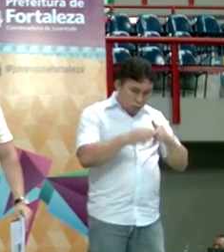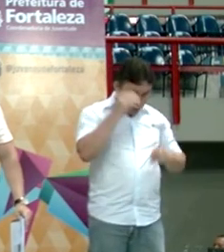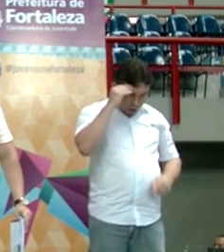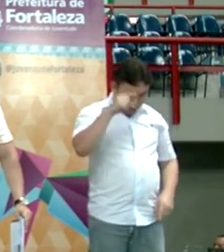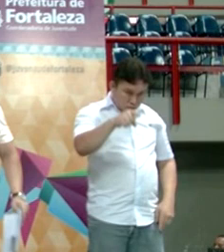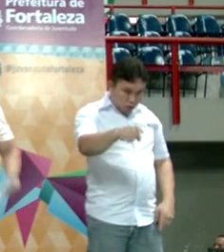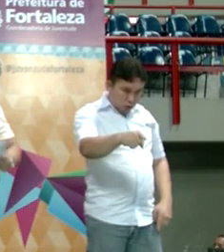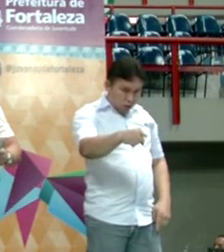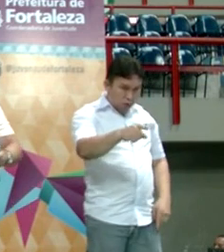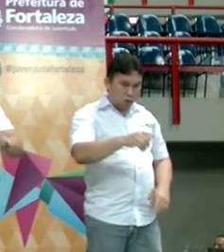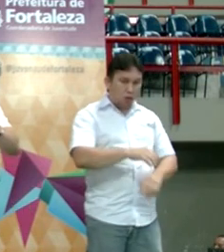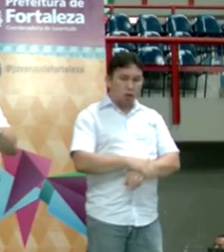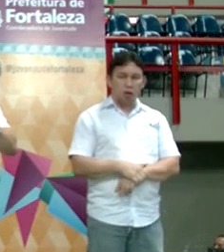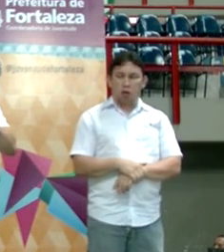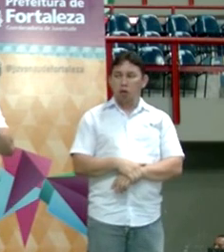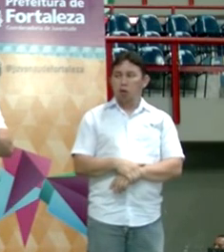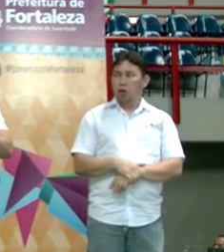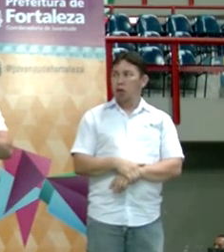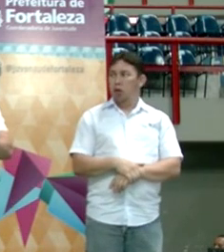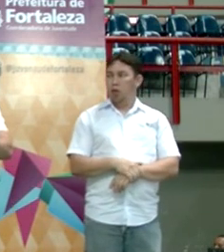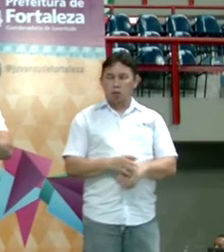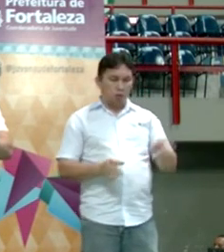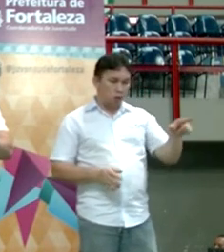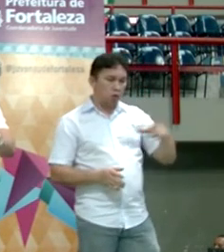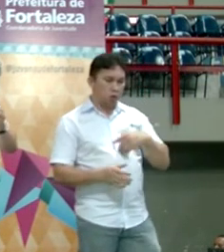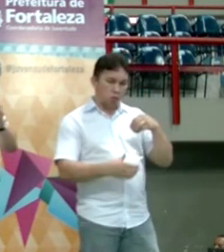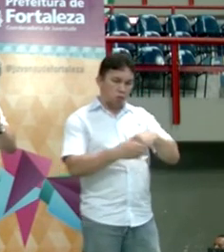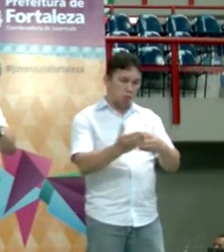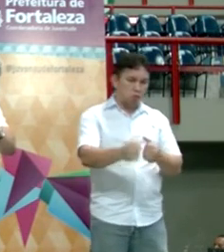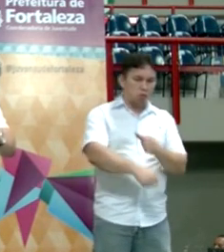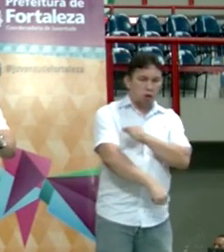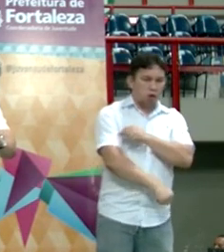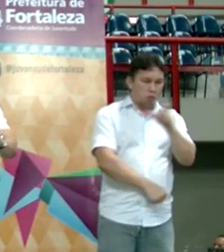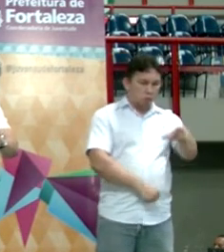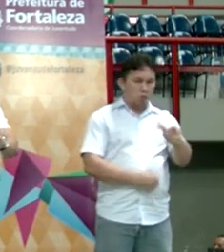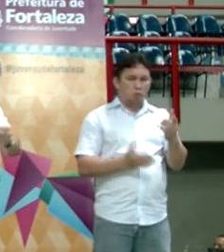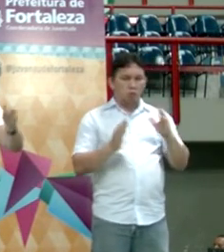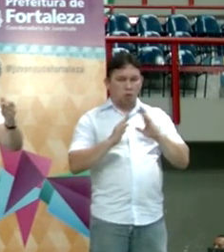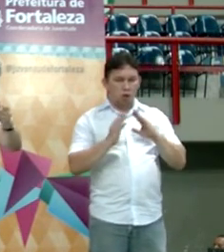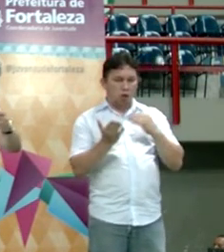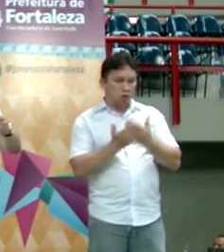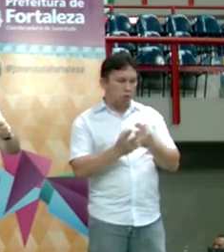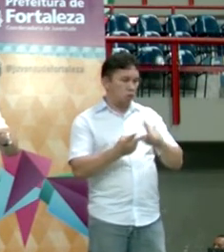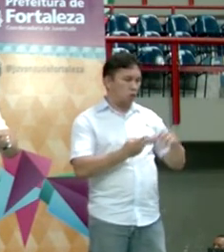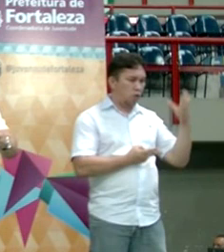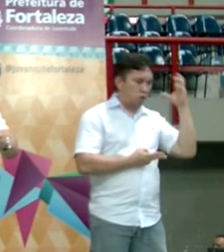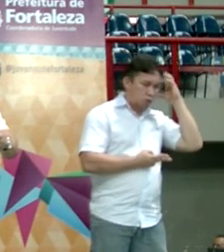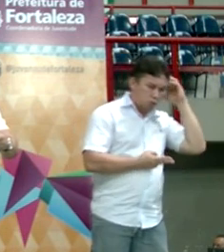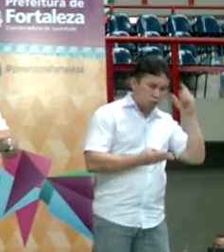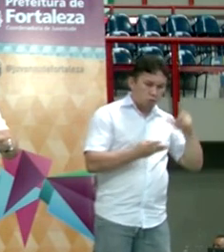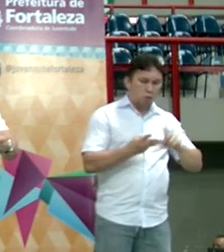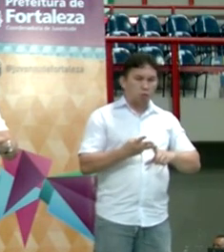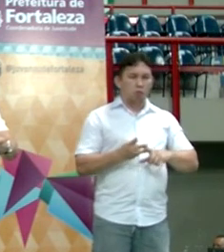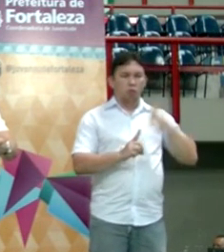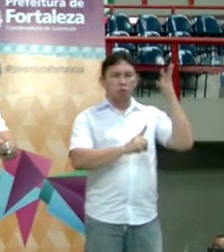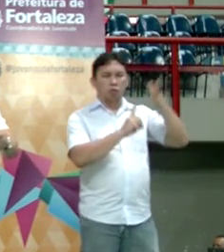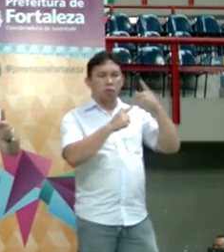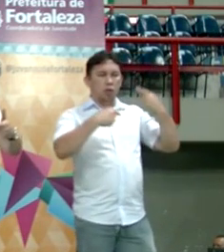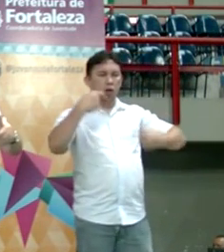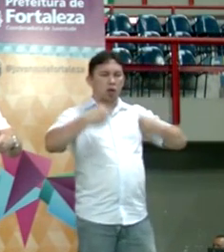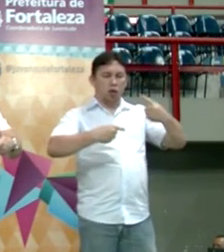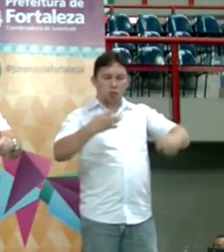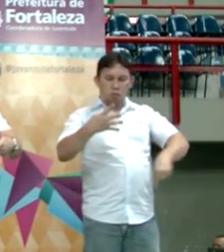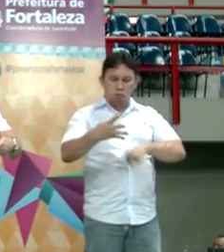culpa? Jovem, ele escuta isso no colégio, ele escutava isso no rádio, ele escutava isso nos discursos